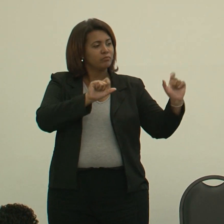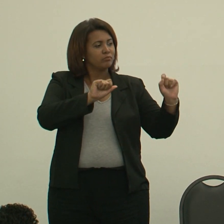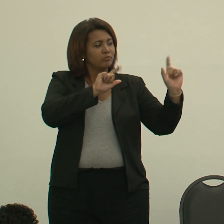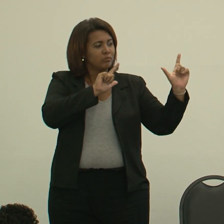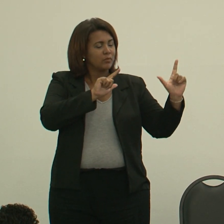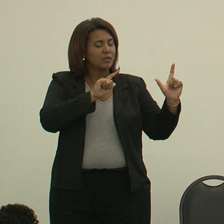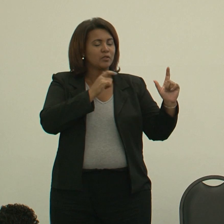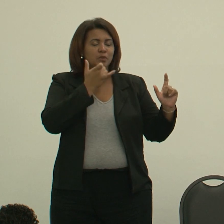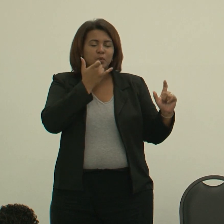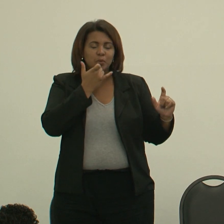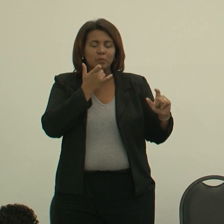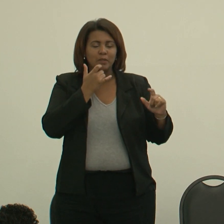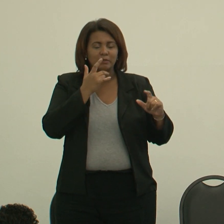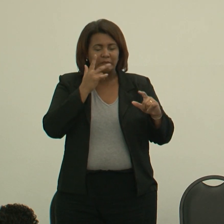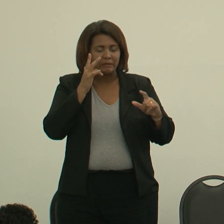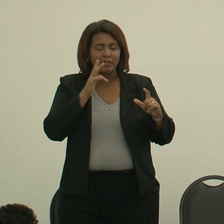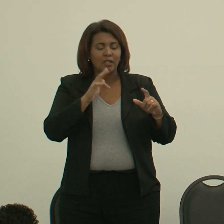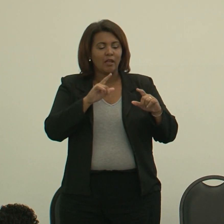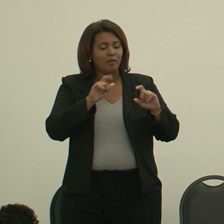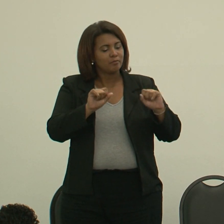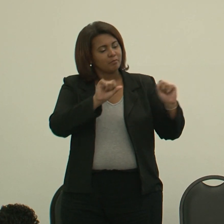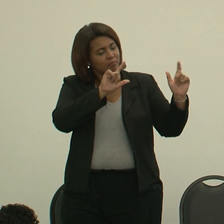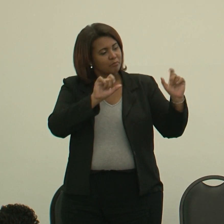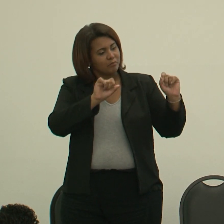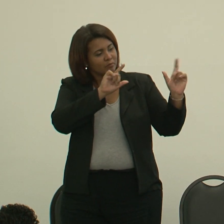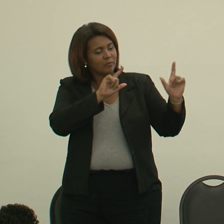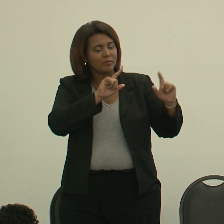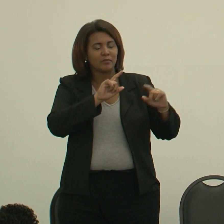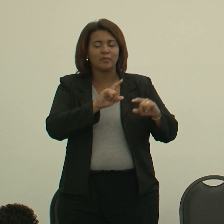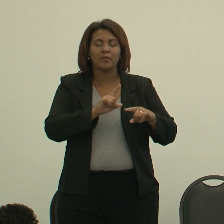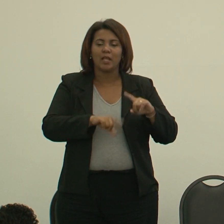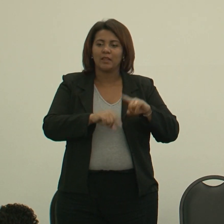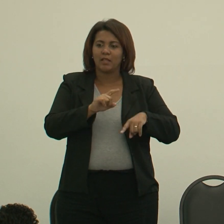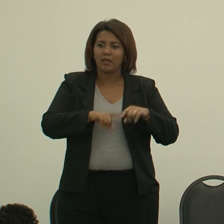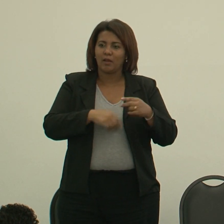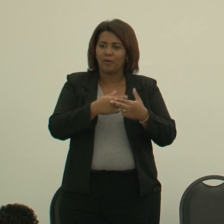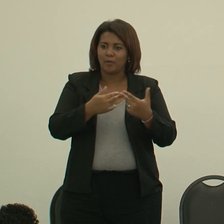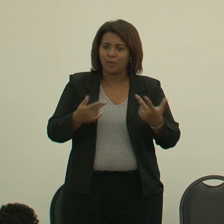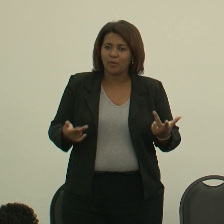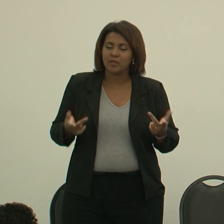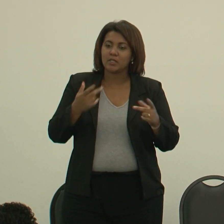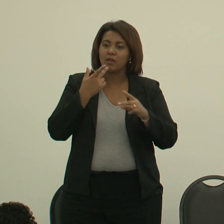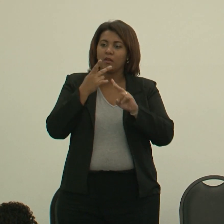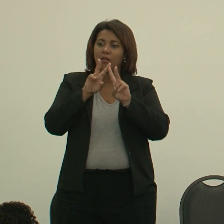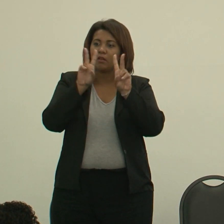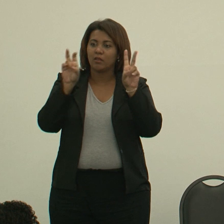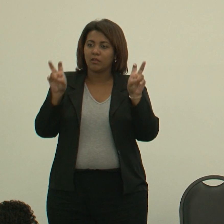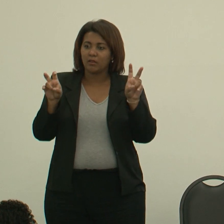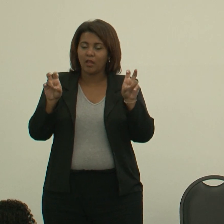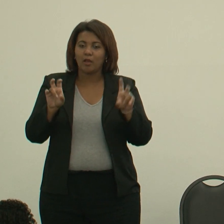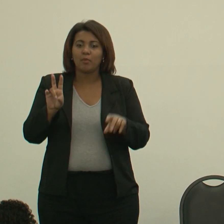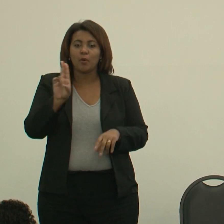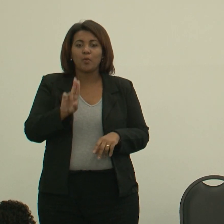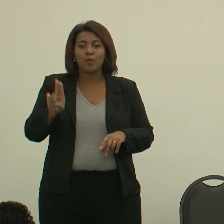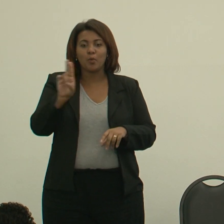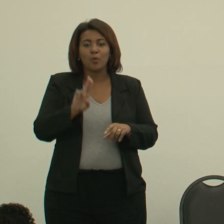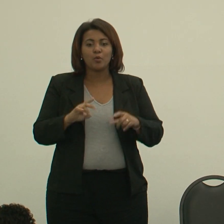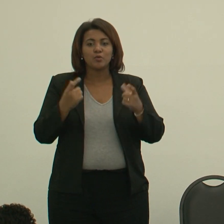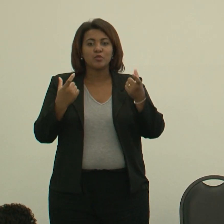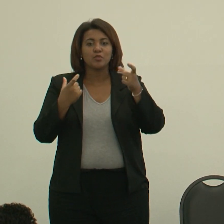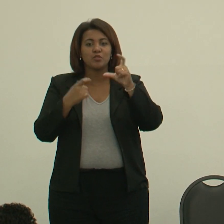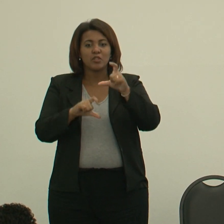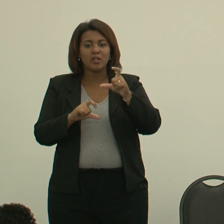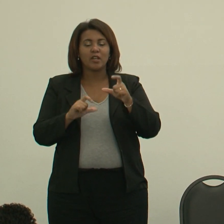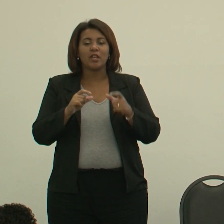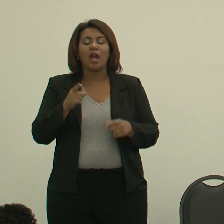dos materiais de apresentação dos especialistas, tá? Sobre o tema uso das tirinhas, aquele